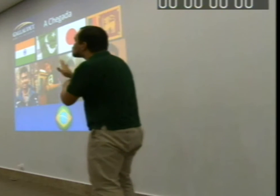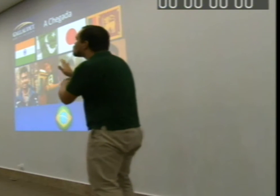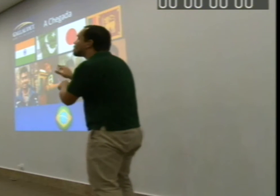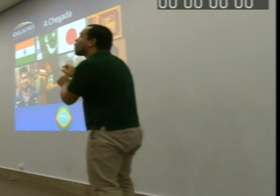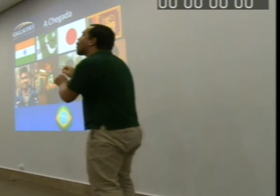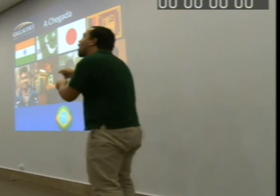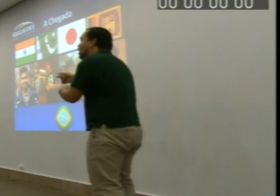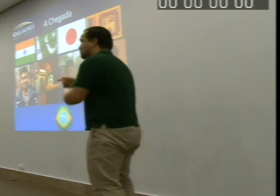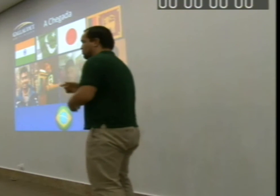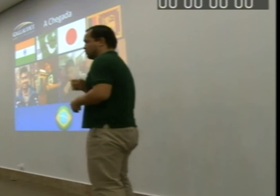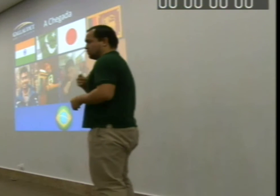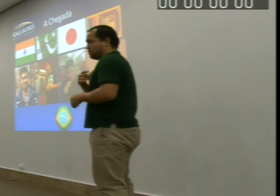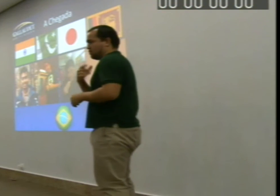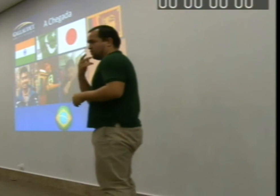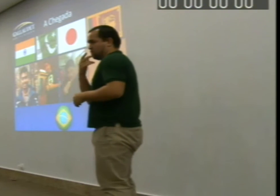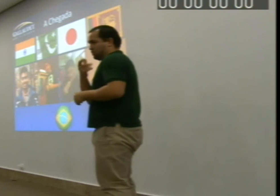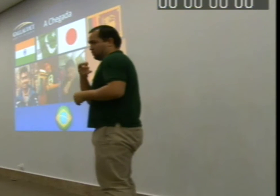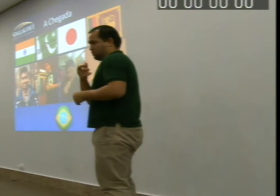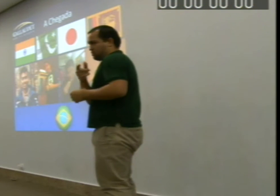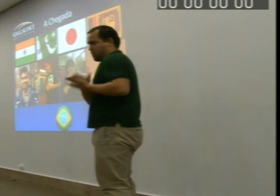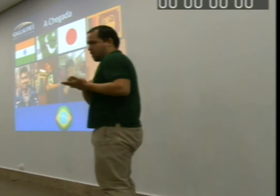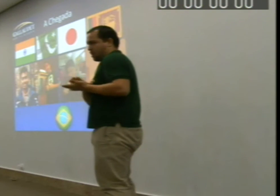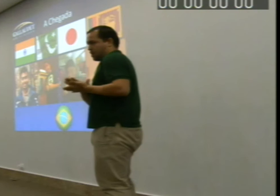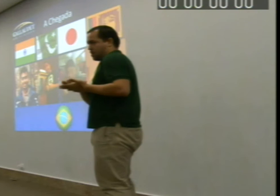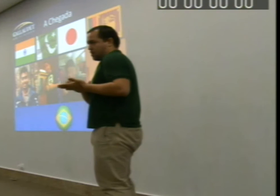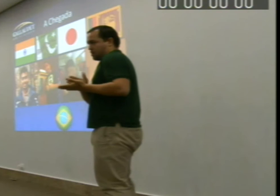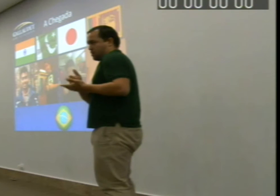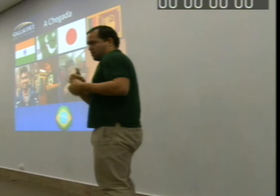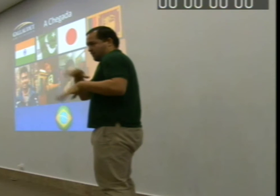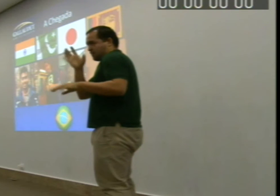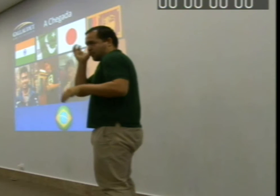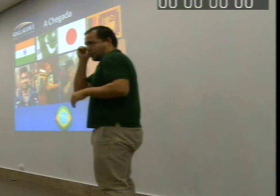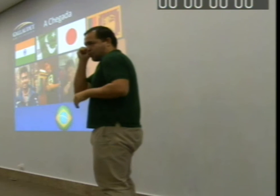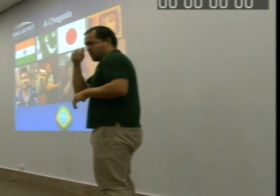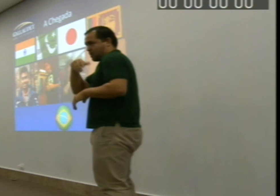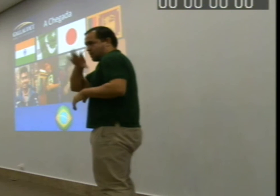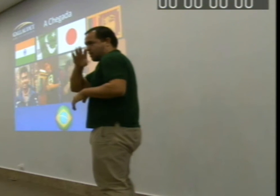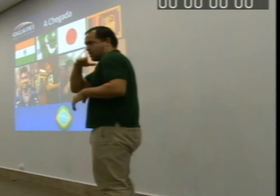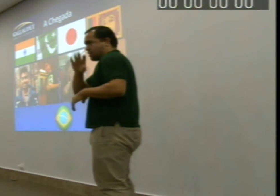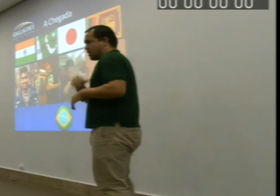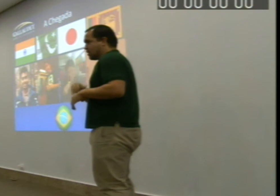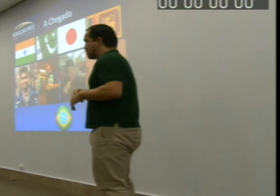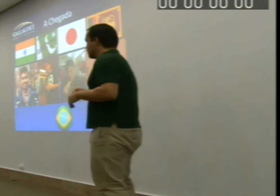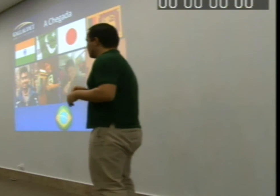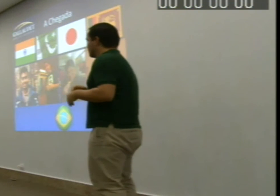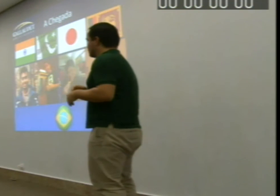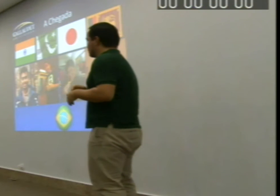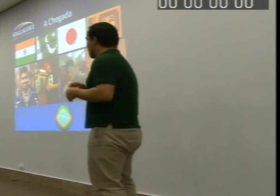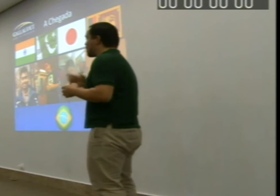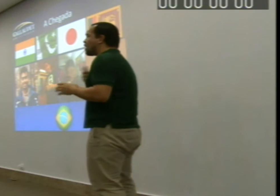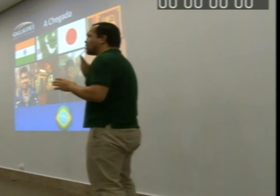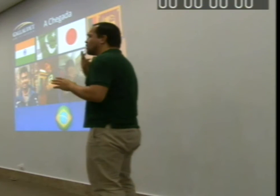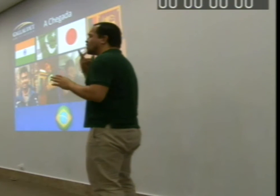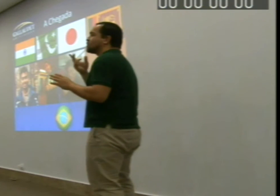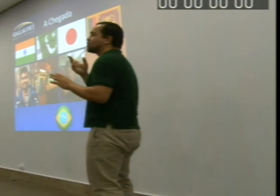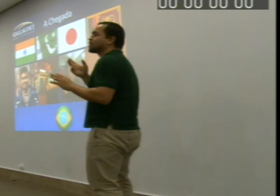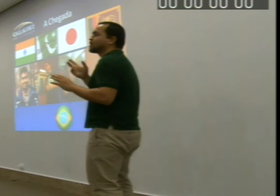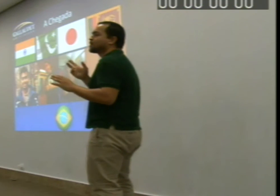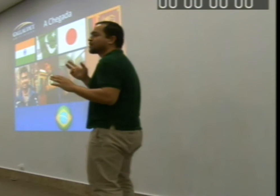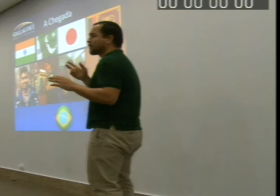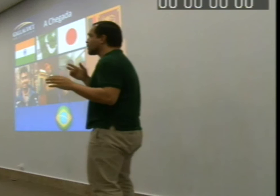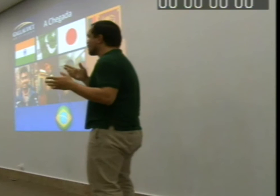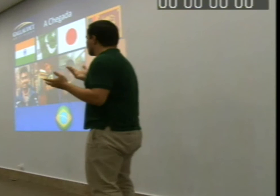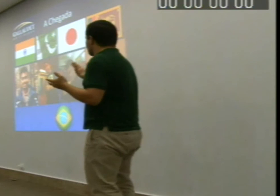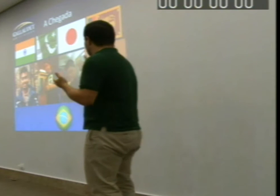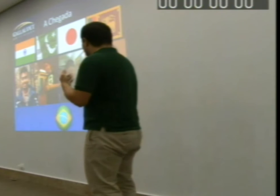dela também eu precisava de ajuda né Eu não sei Eles foram dormir eles falaram vai